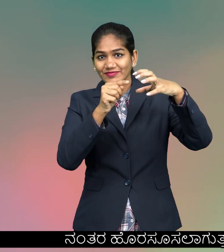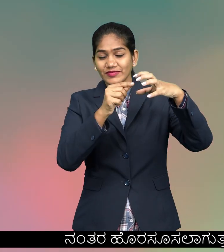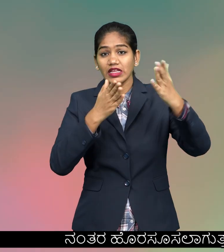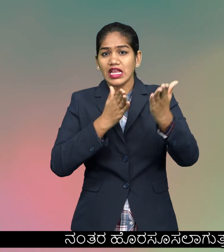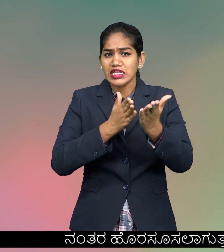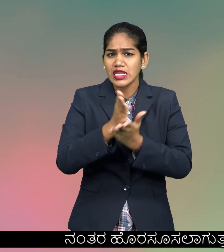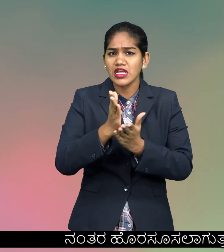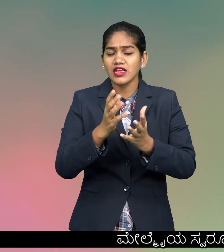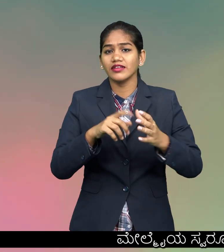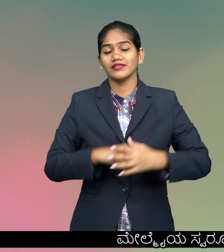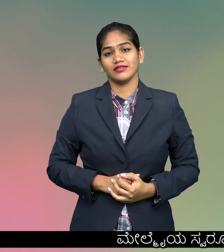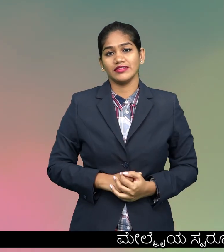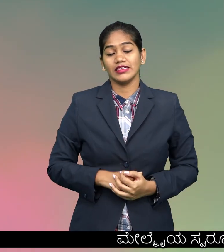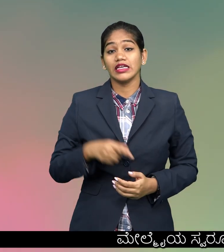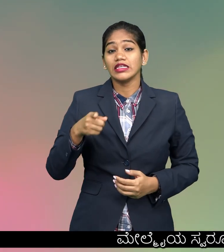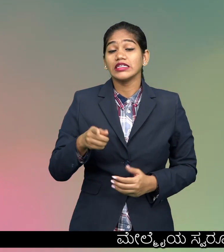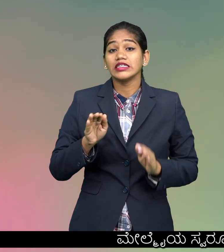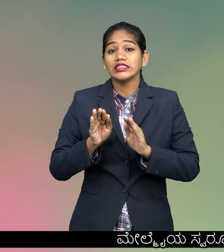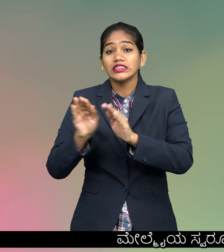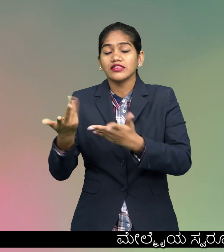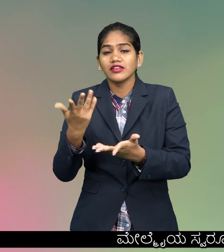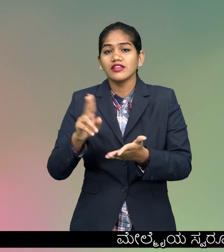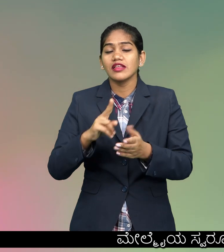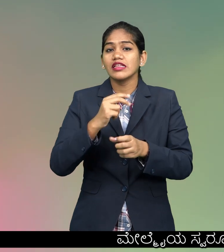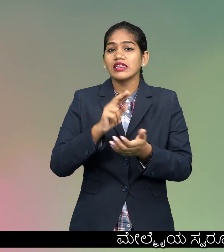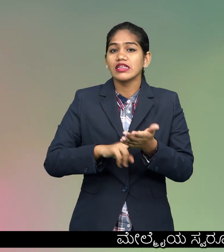ಪ್ರತಿಫಲಿಸುತ್ತದೆ. ಮೇಲ್ಮೈಯ ಸ್ವರೂಪವನ್ನು ಅವಲಂಬಿಸಿರುತ್ತದೆ.